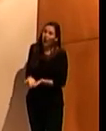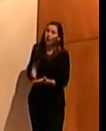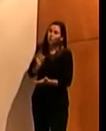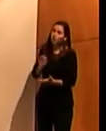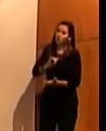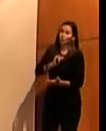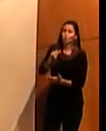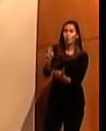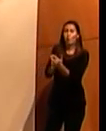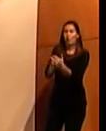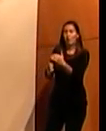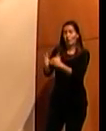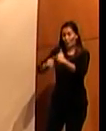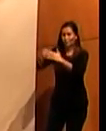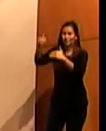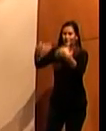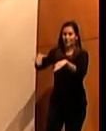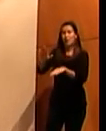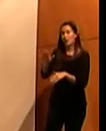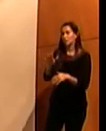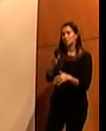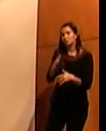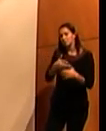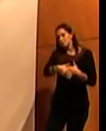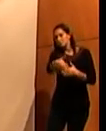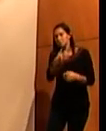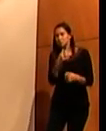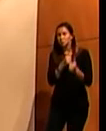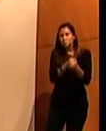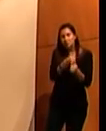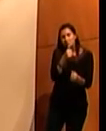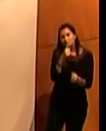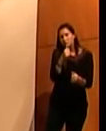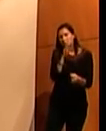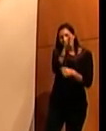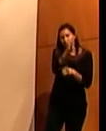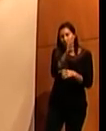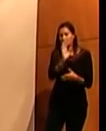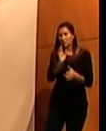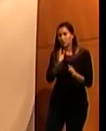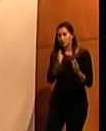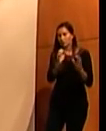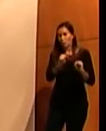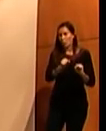mais c'est suivant les projets, suivant l'échelle, on peut avoir des rôles différents.